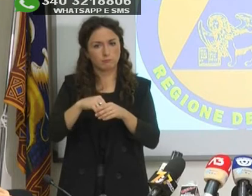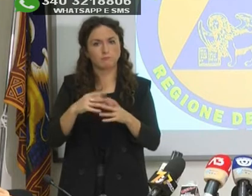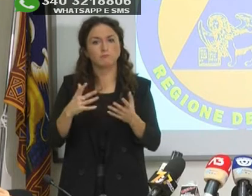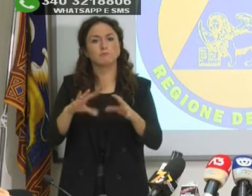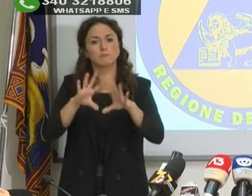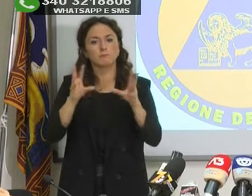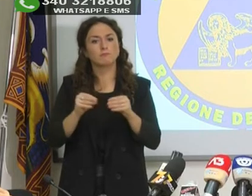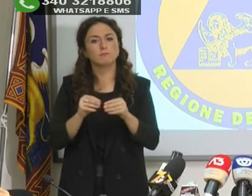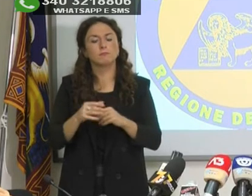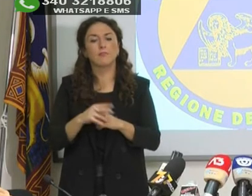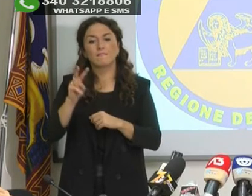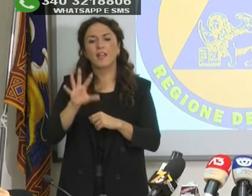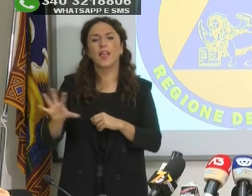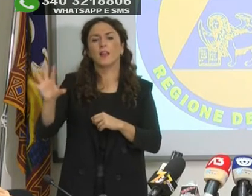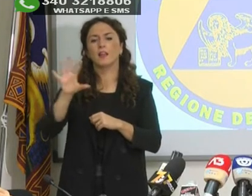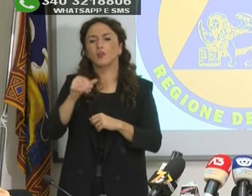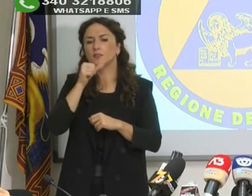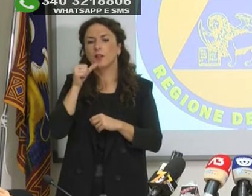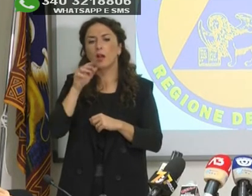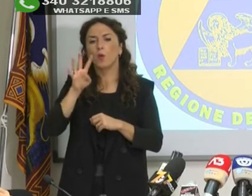un fabbisogno per il Veneto di